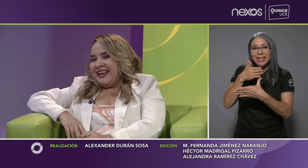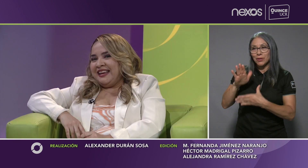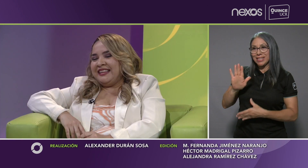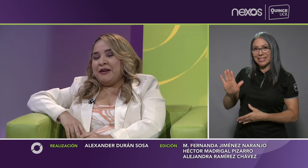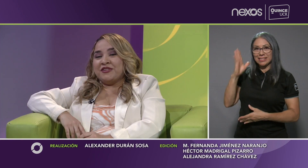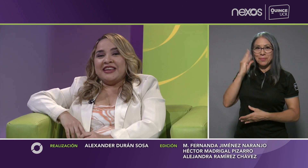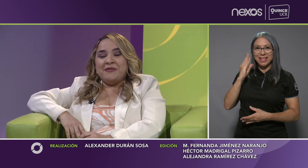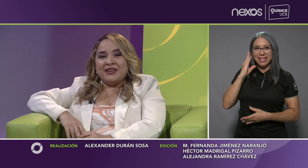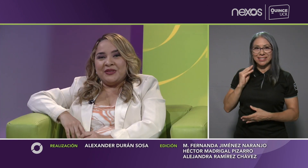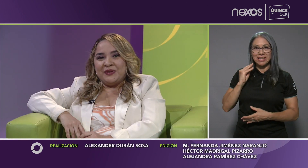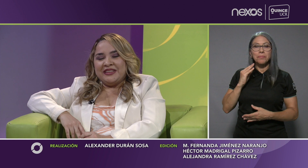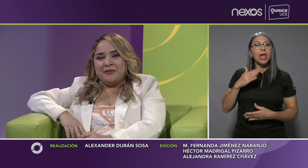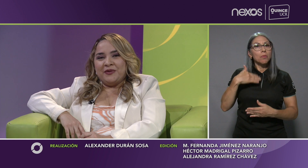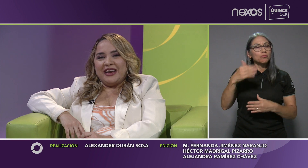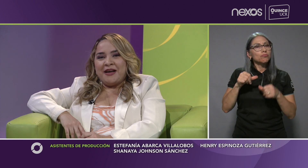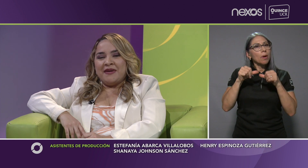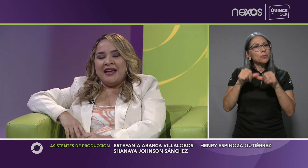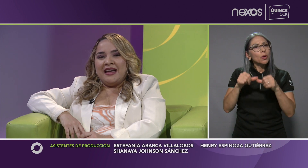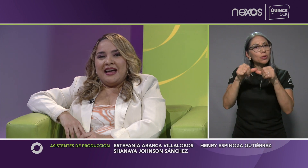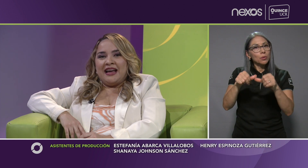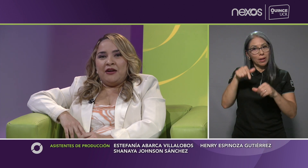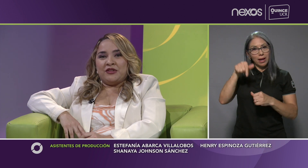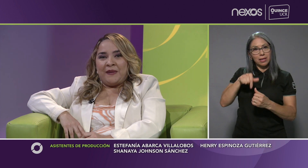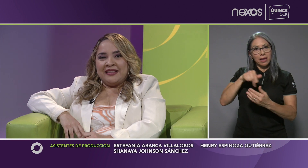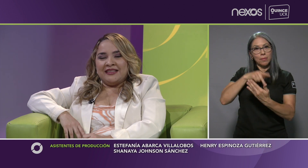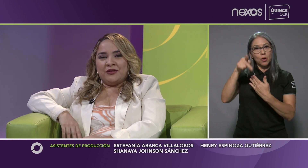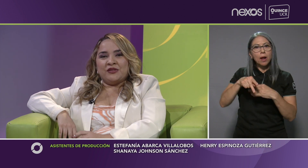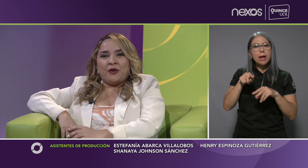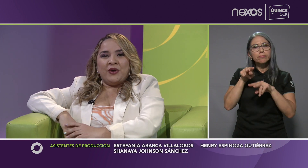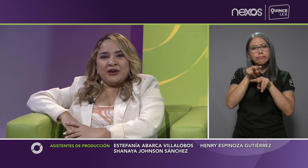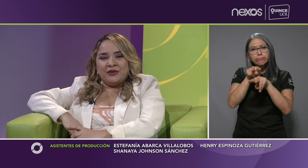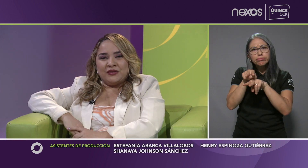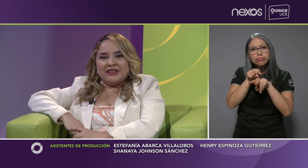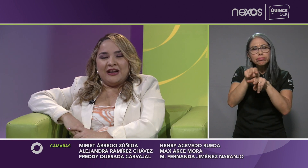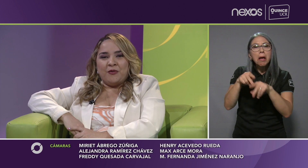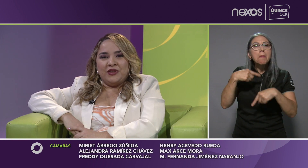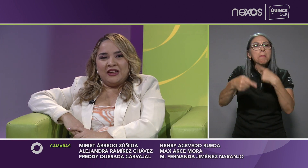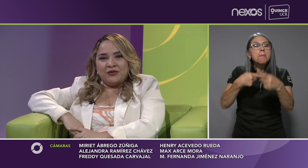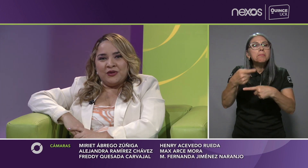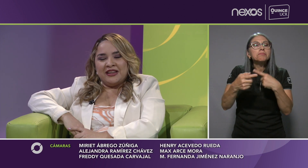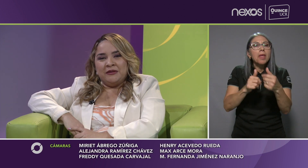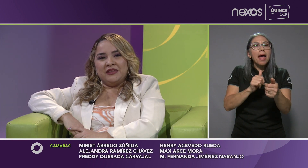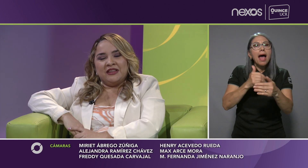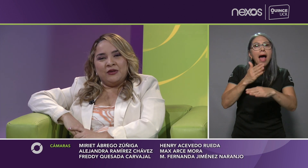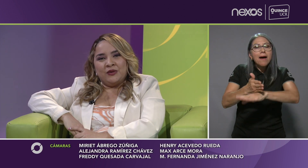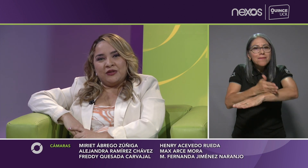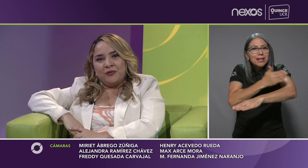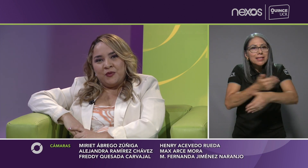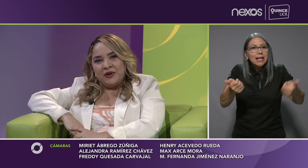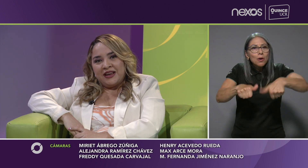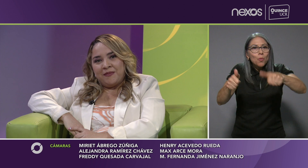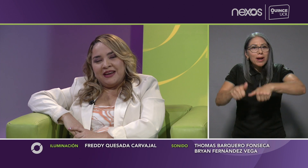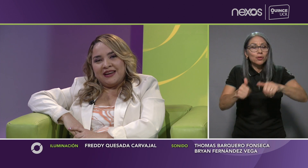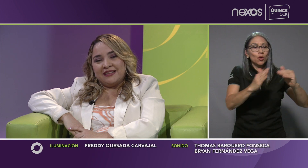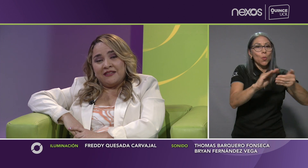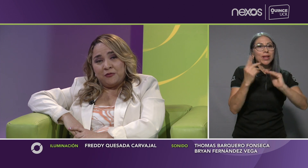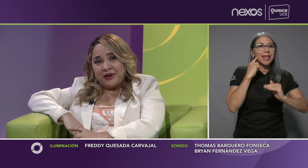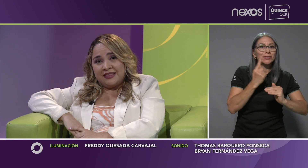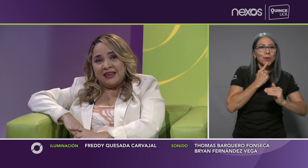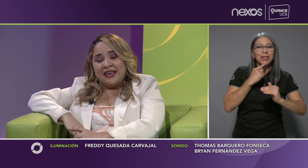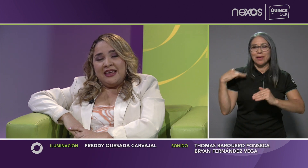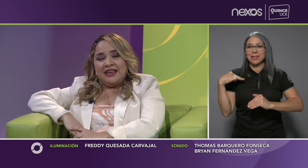experiencia. Daremos seguimiento desde el programa a los avances de estos acuerdos de la comunidad sorda del Ministerio de Educación Pública para